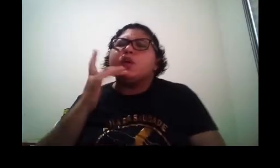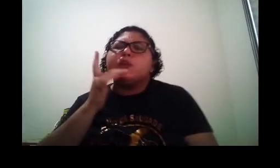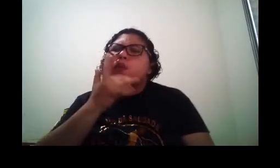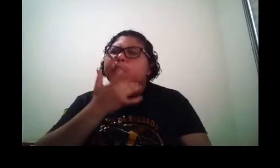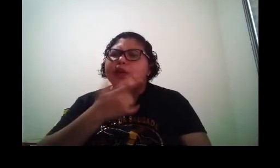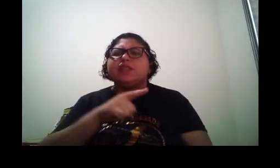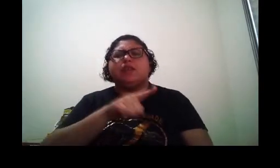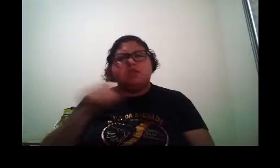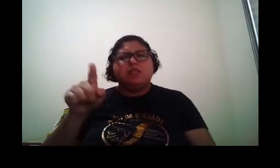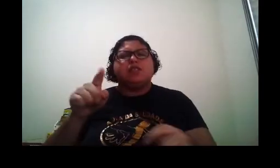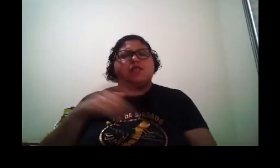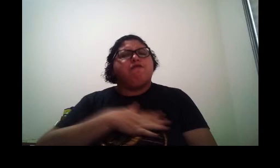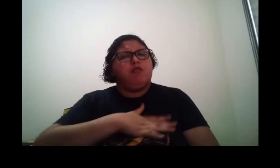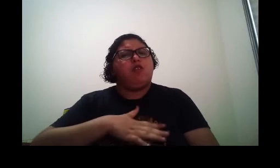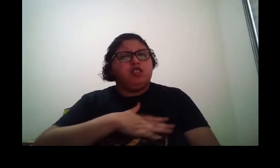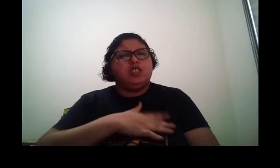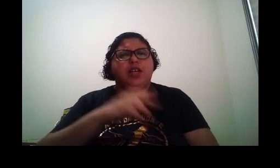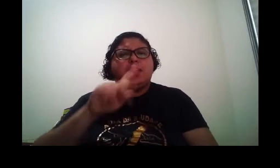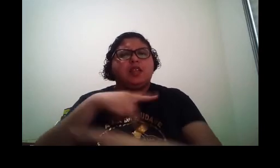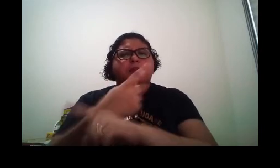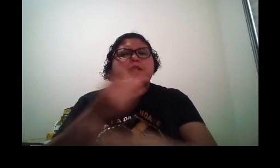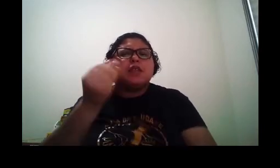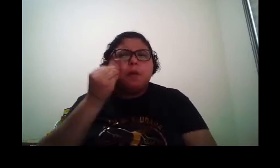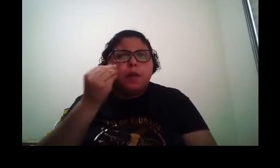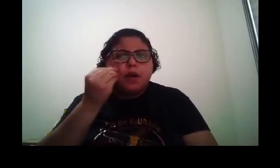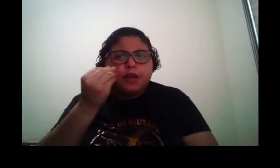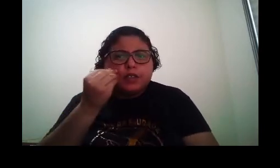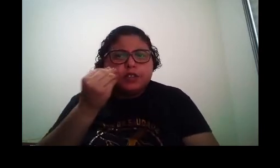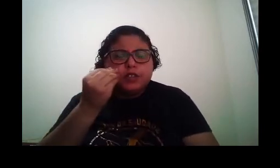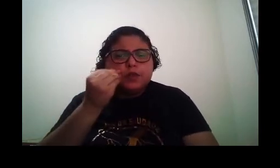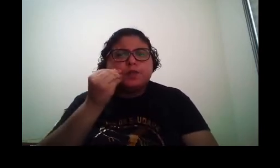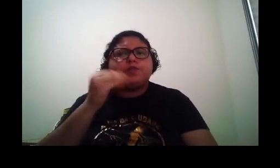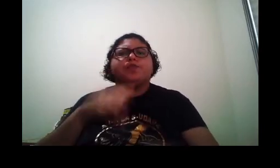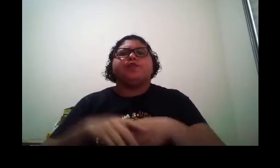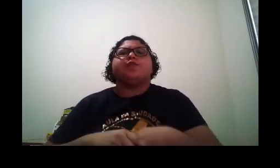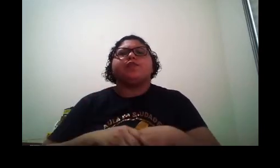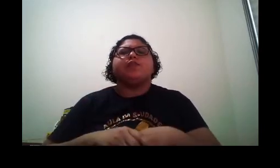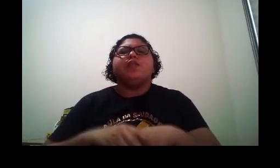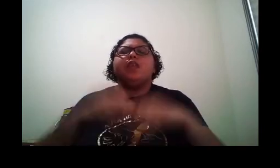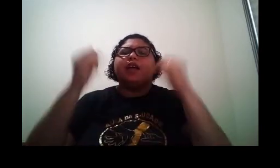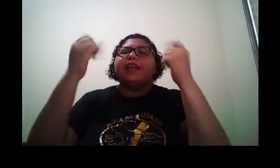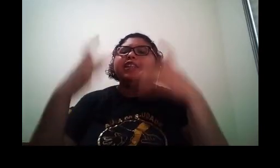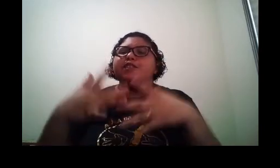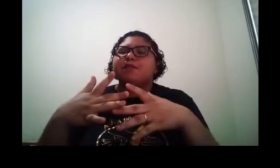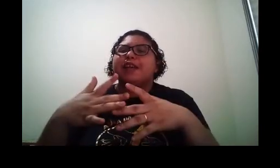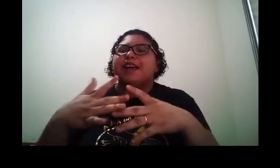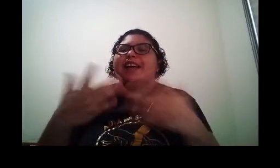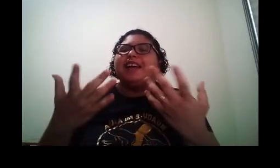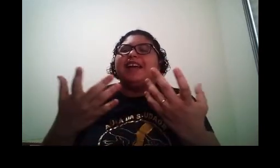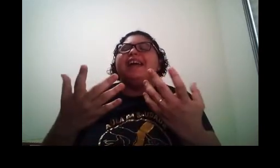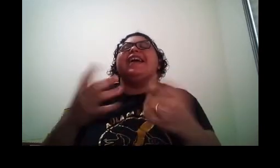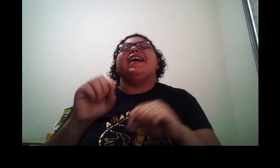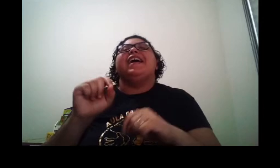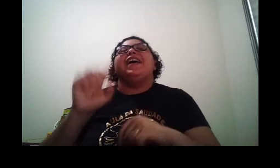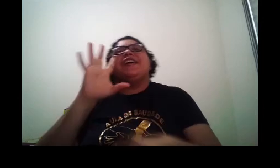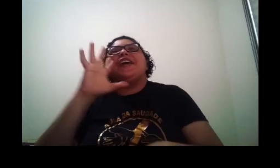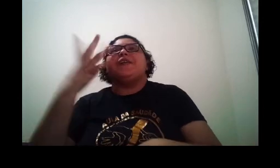né? Depois vocês podem olhar na referência e conferir. Inclusive ela relata uma situação em que tem